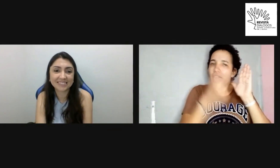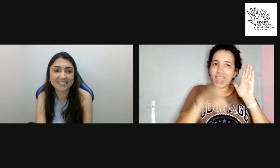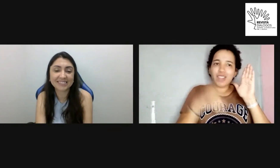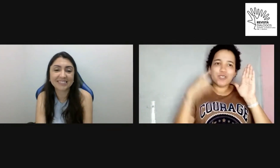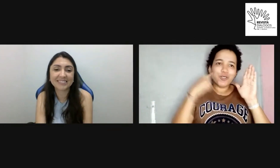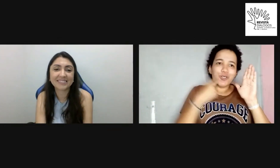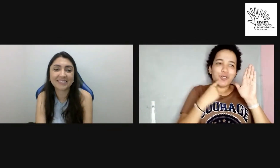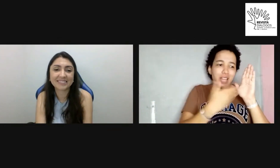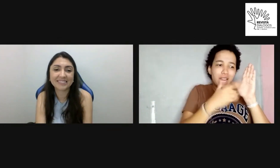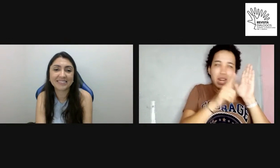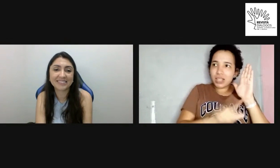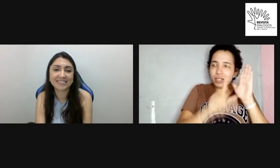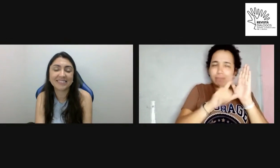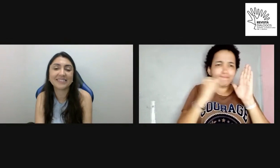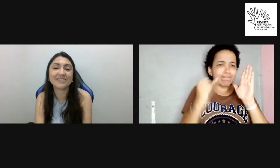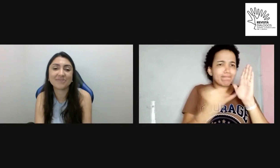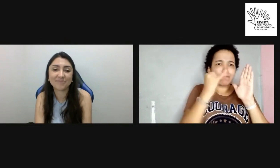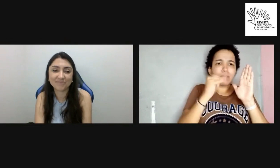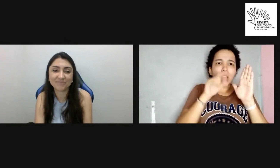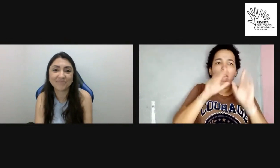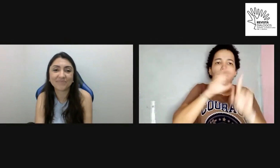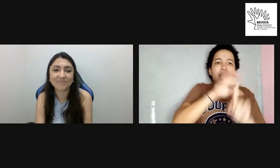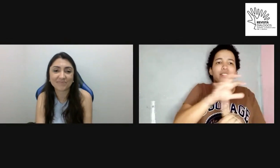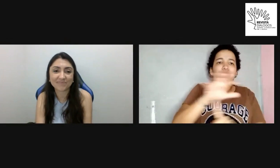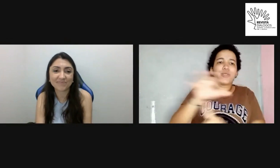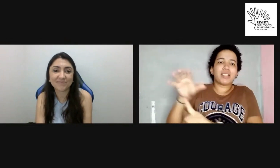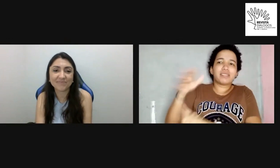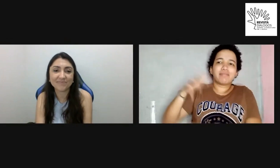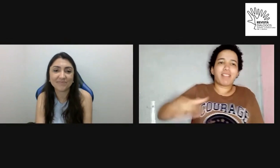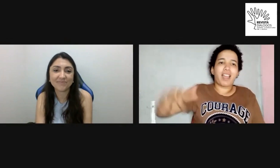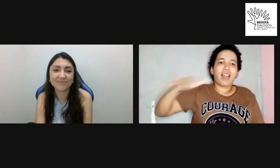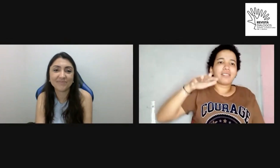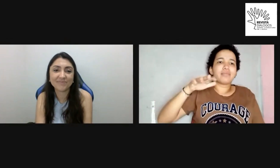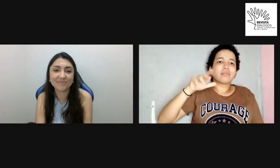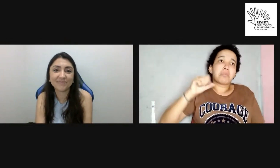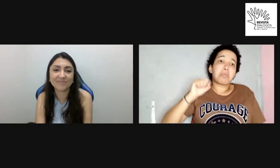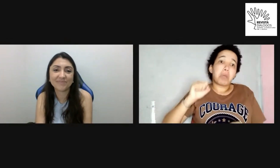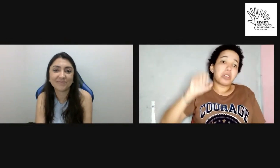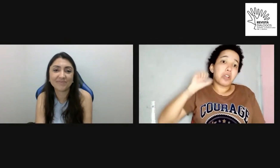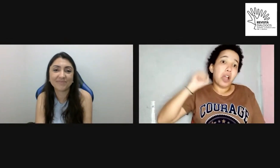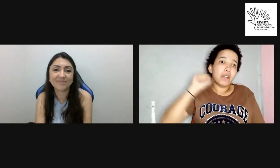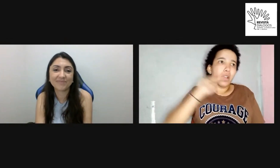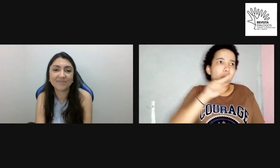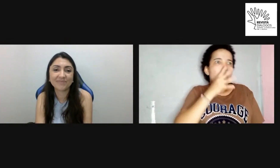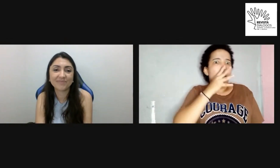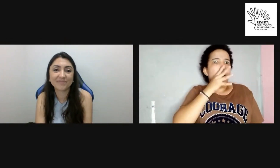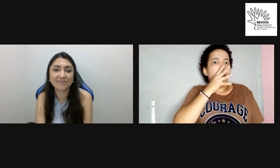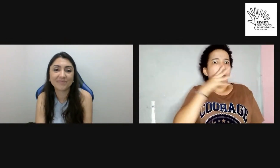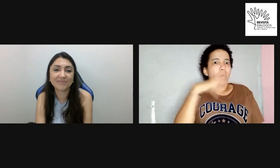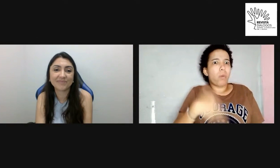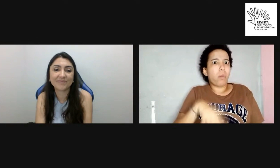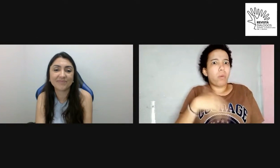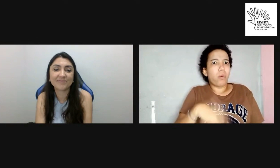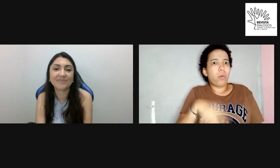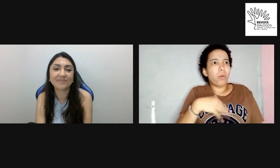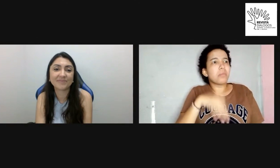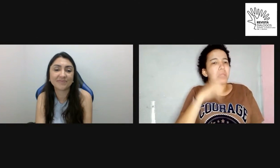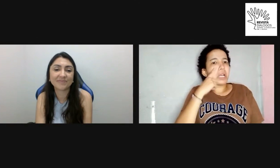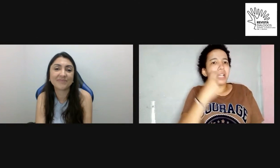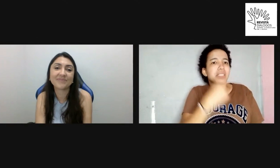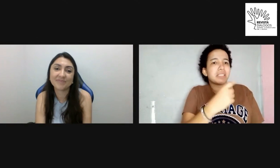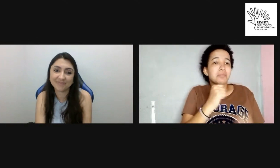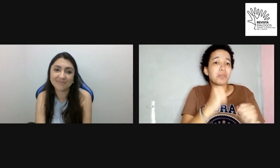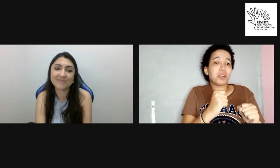que é surda. E ela pode também influenciar os ouvintes e despertar seu interesse para essa